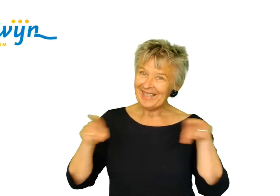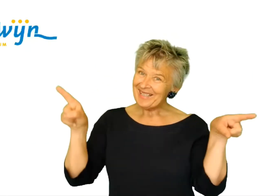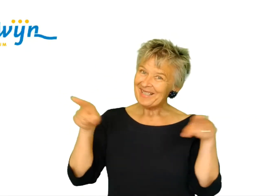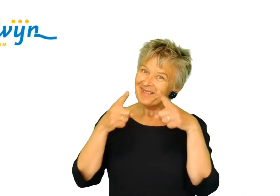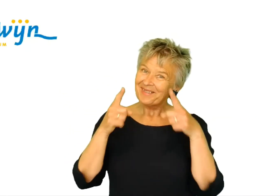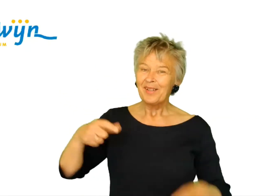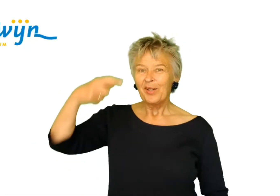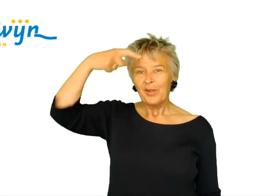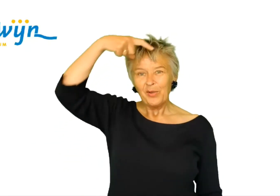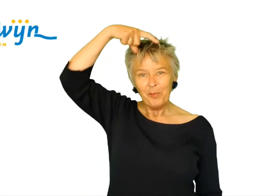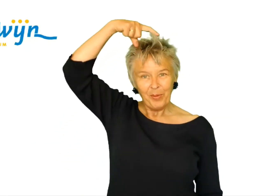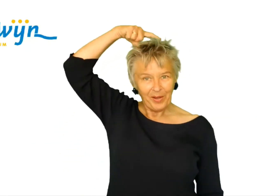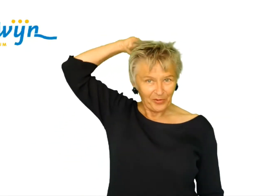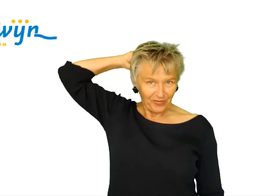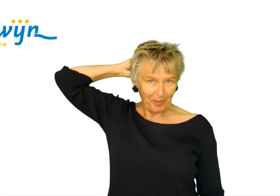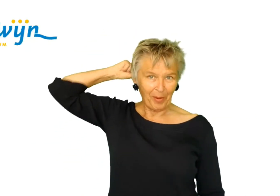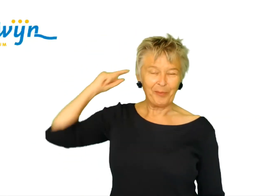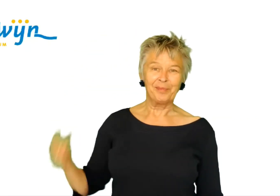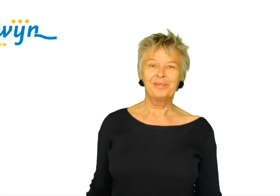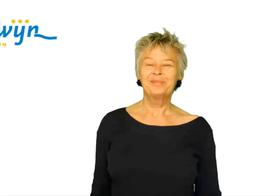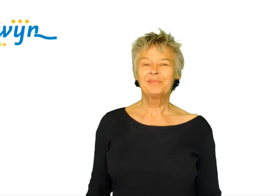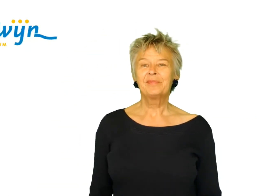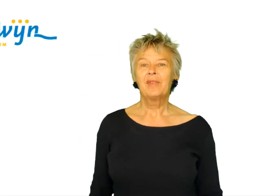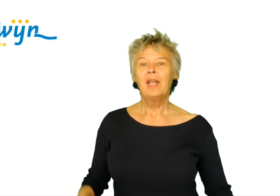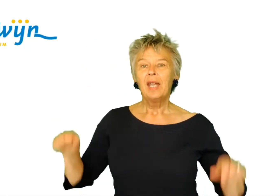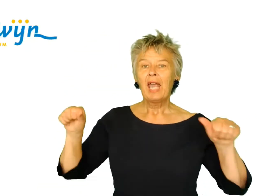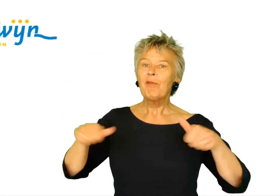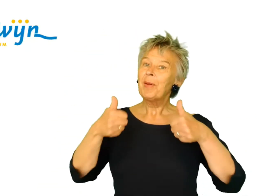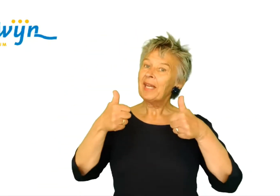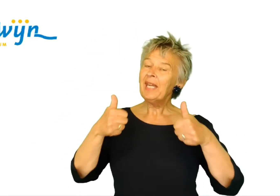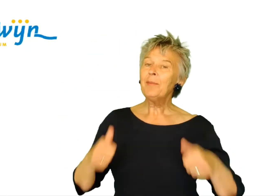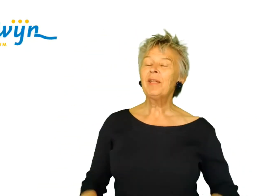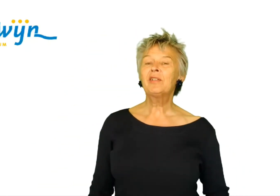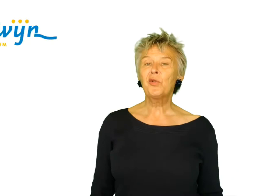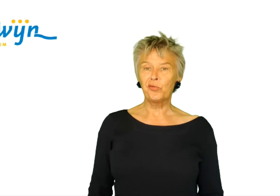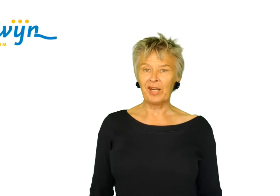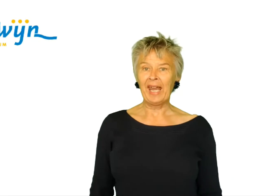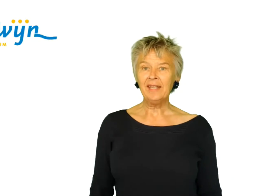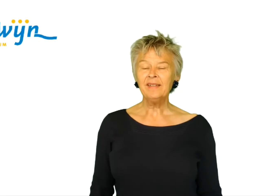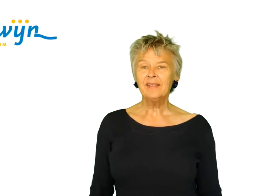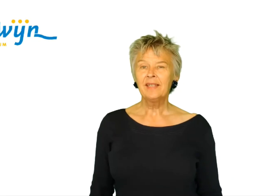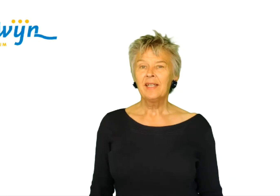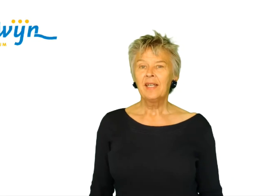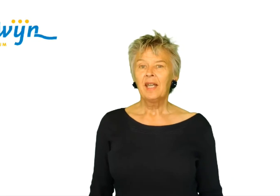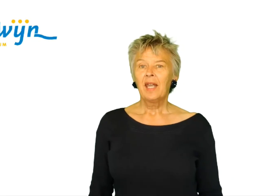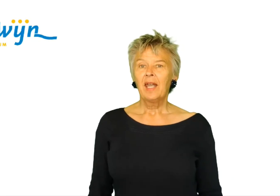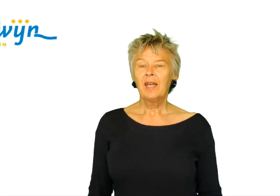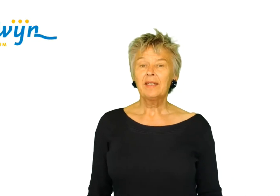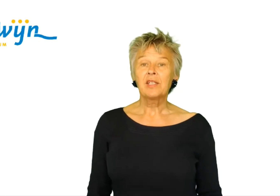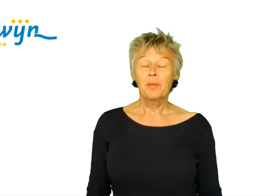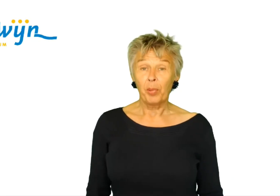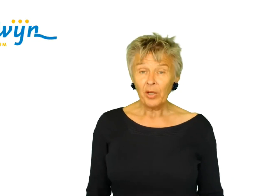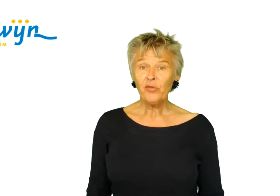lied De Brandweerman. En we beginnen met het refrein. En dat is